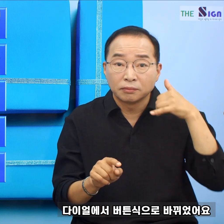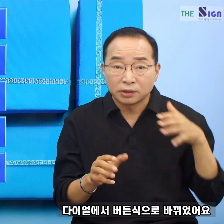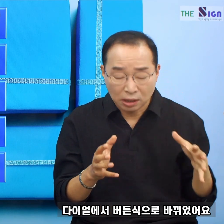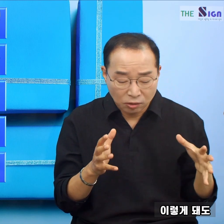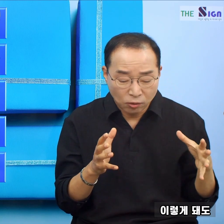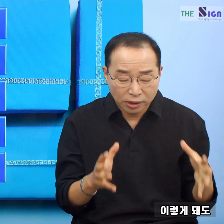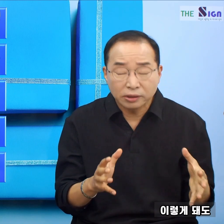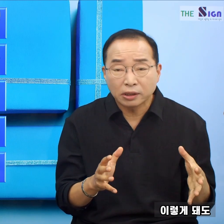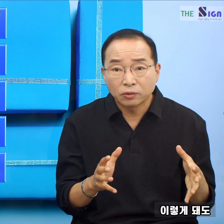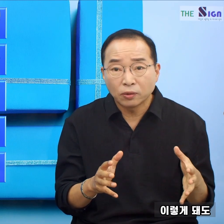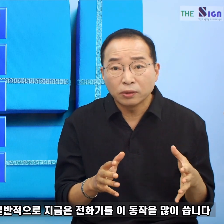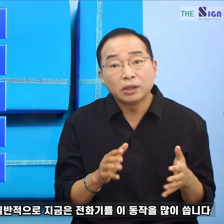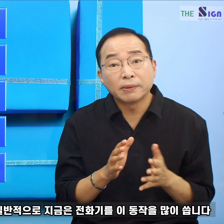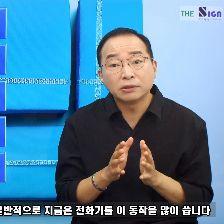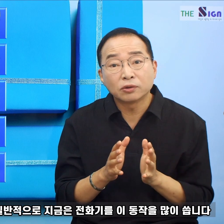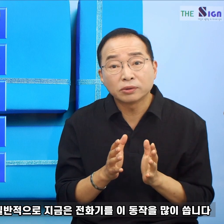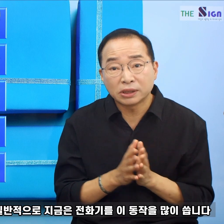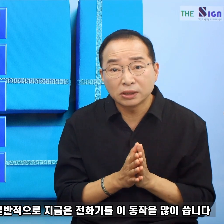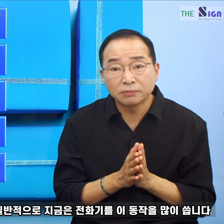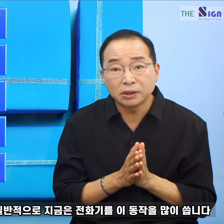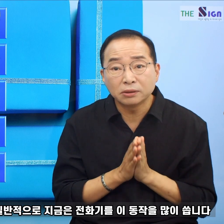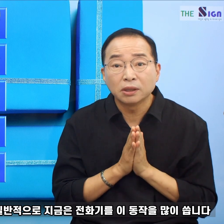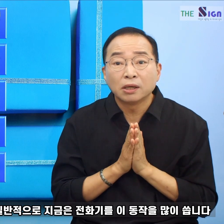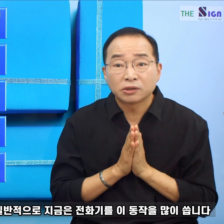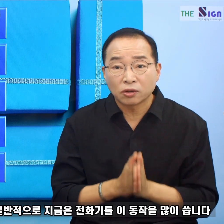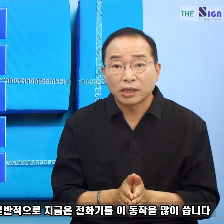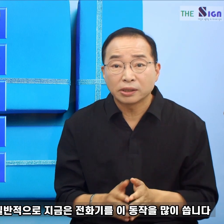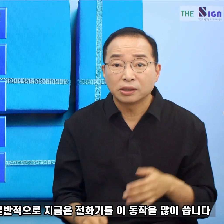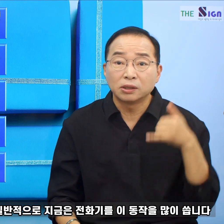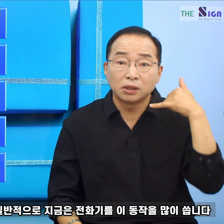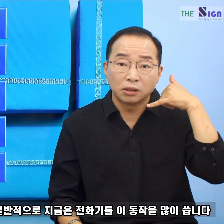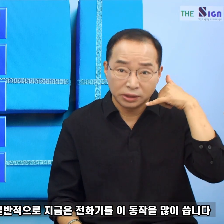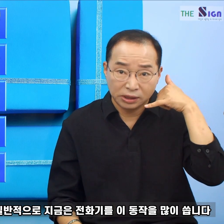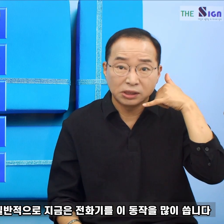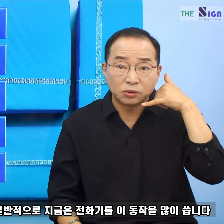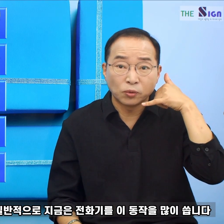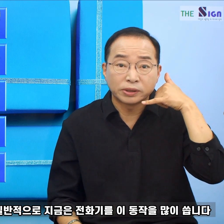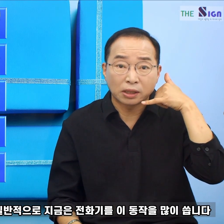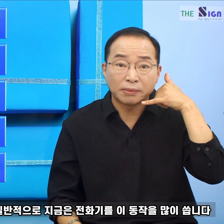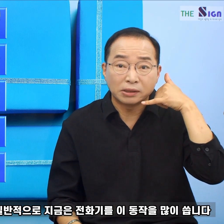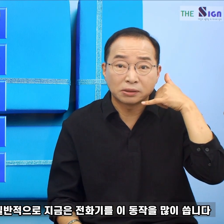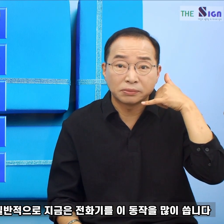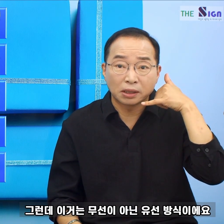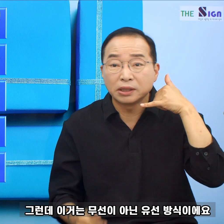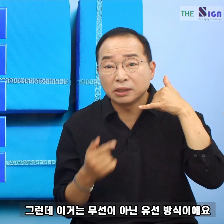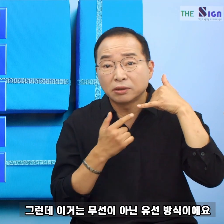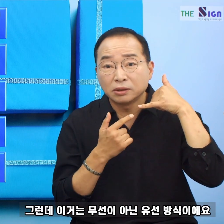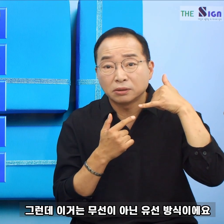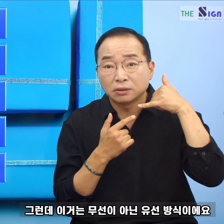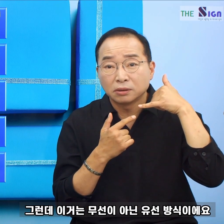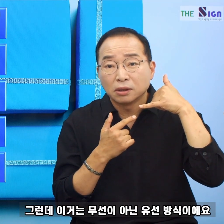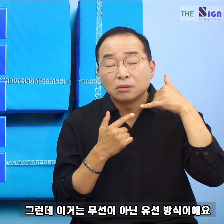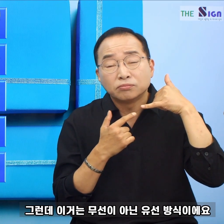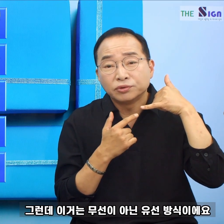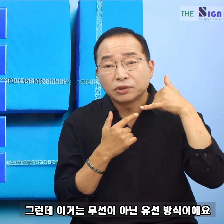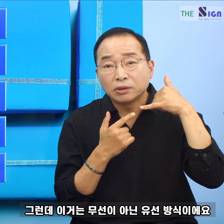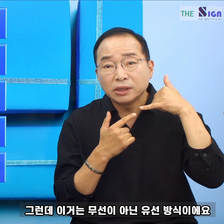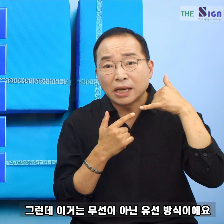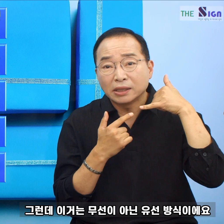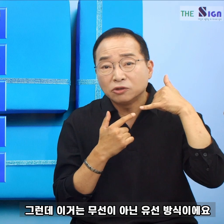자, 이렇게 돼도 일반적으로 지금은 전화기를 이 동작을 많이 씁니다. 근데 이거는 무선이 아닌